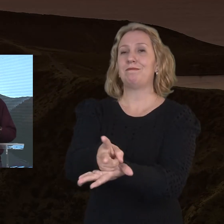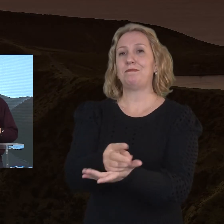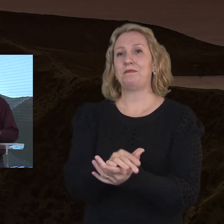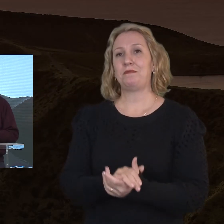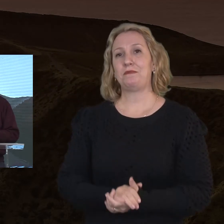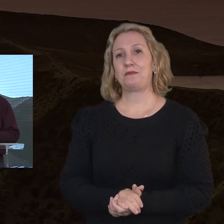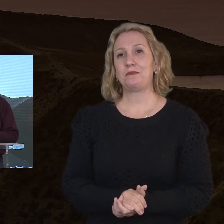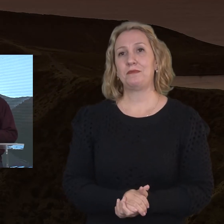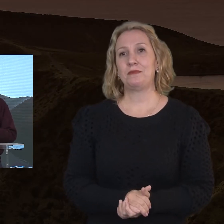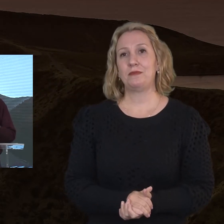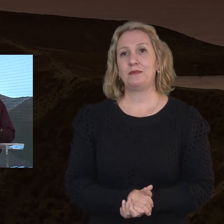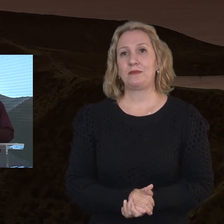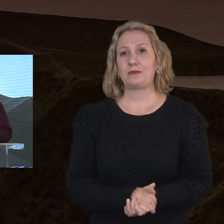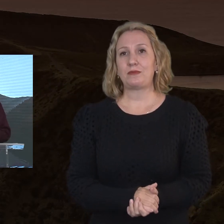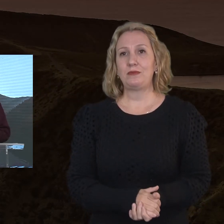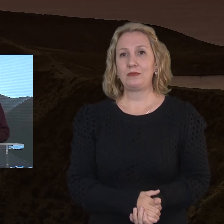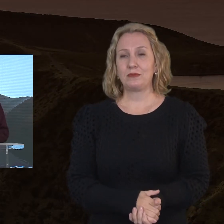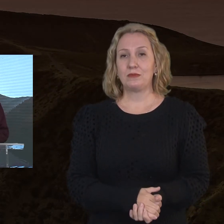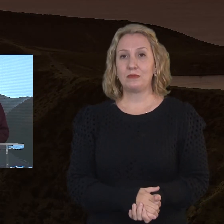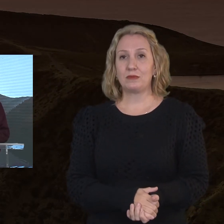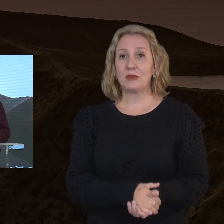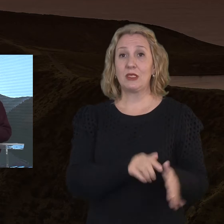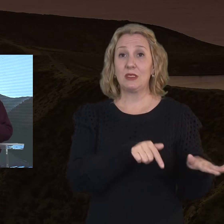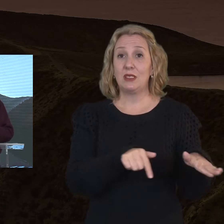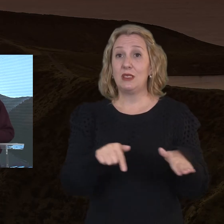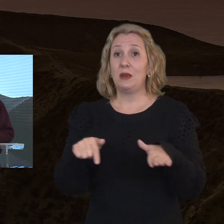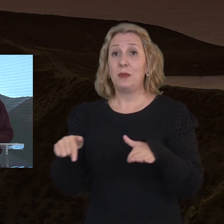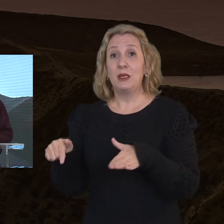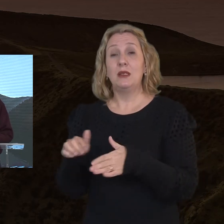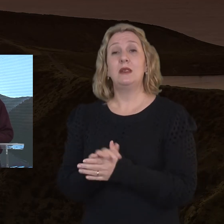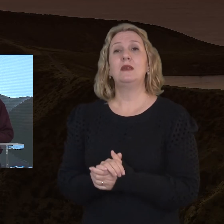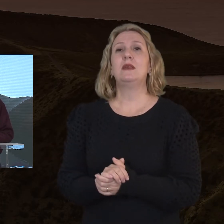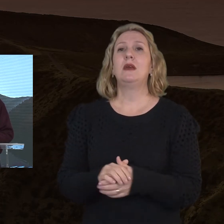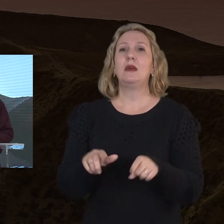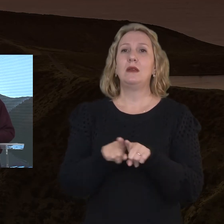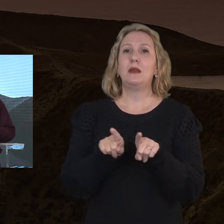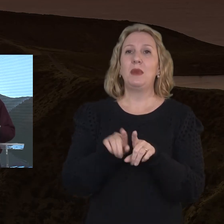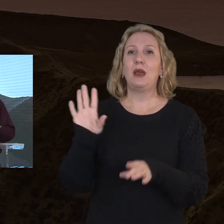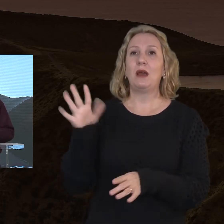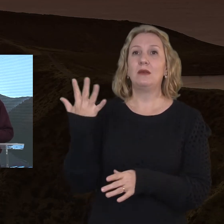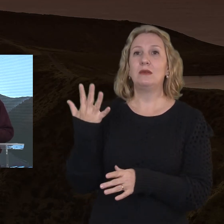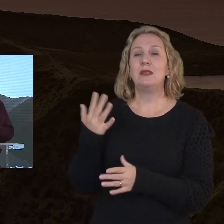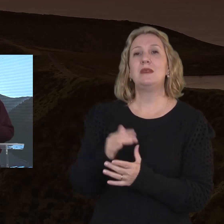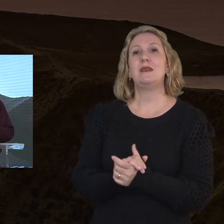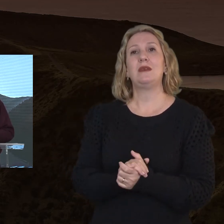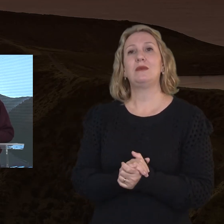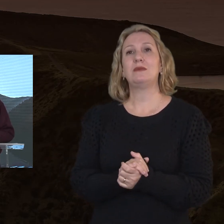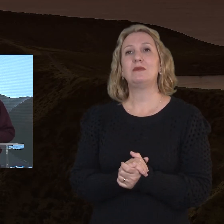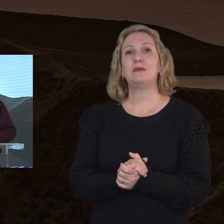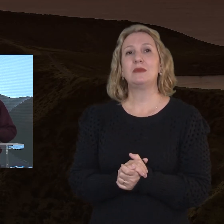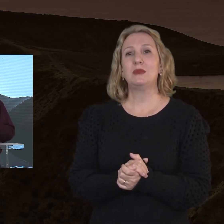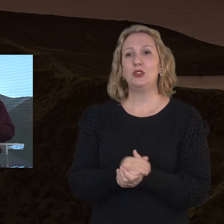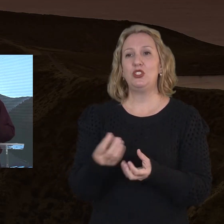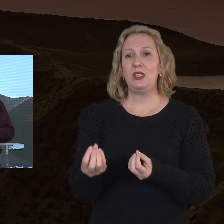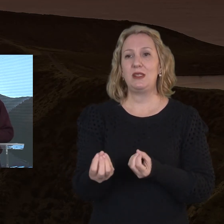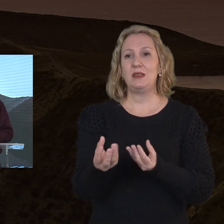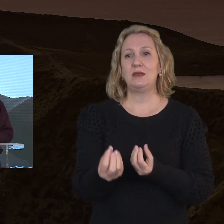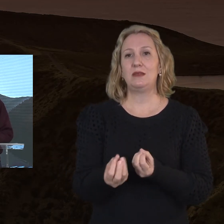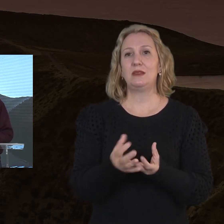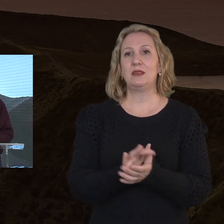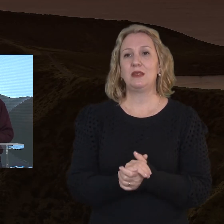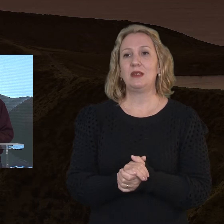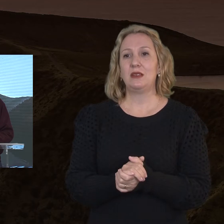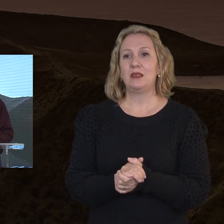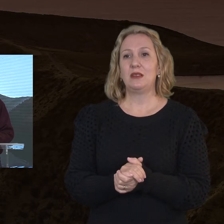que vários eventos nos encorajar nesta semana outro evento foi foram aquelas fotos aquela notícia maravilhosa os